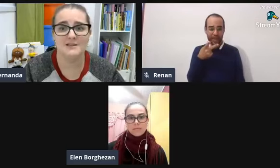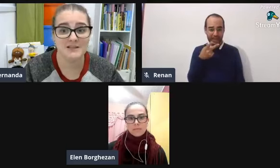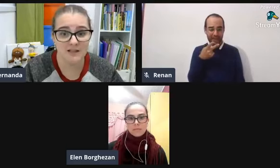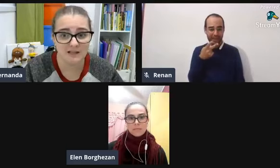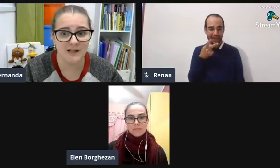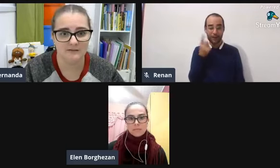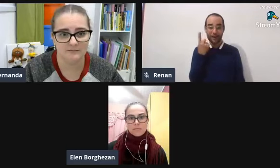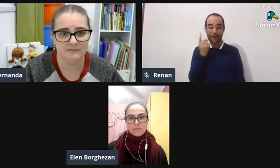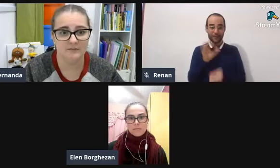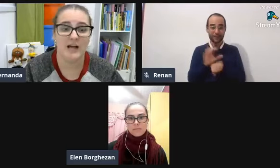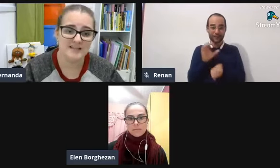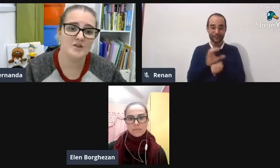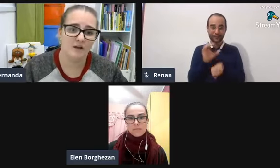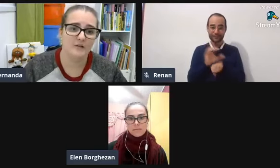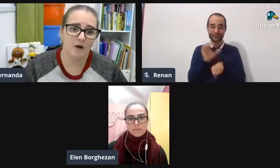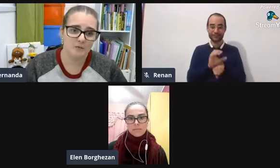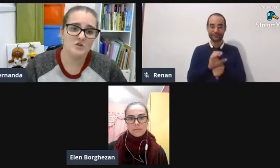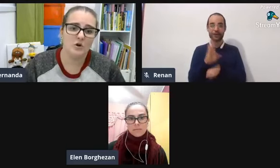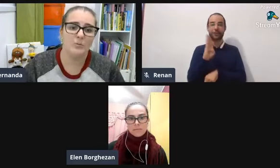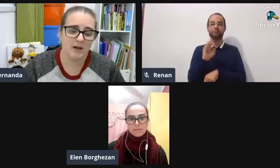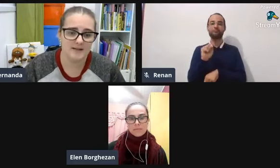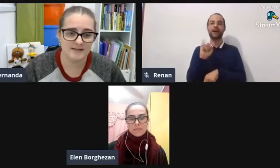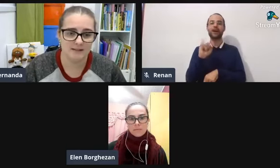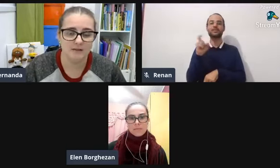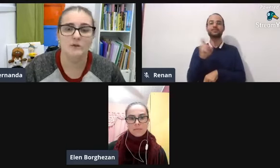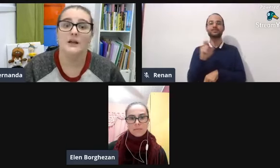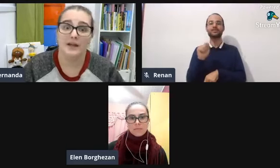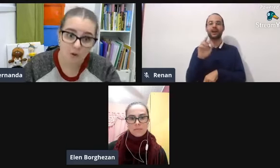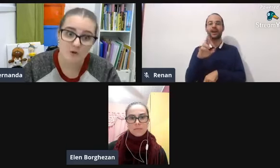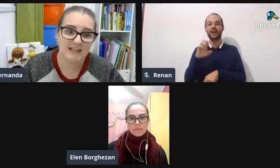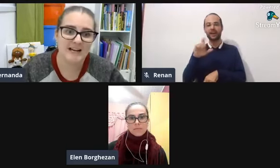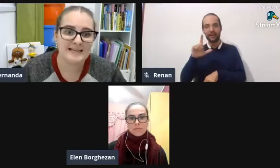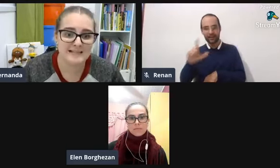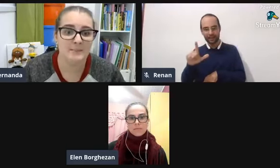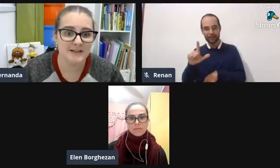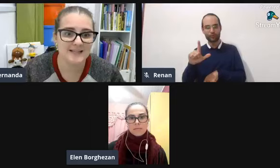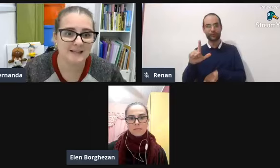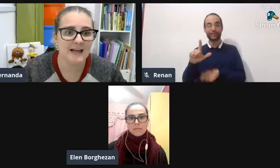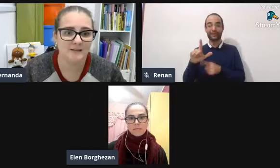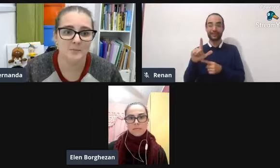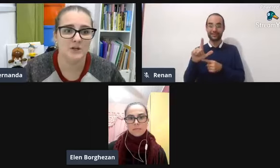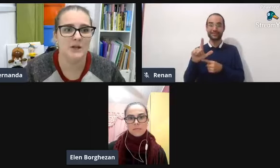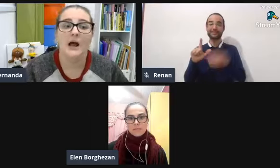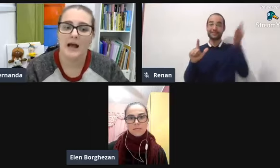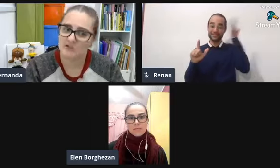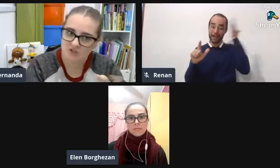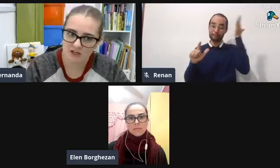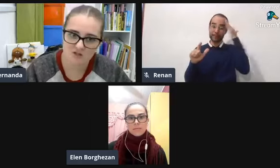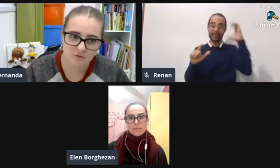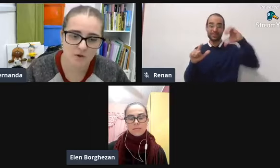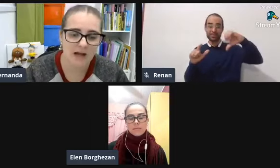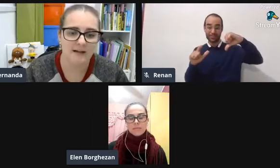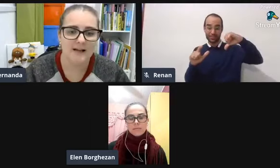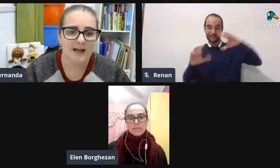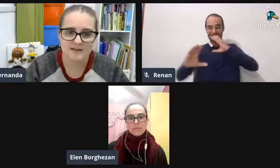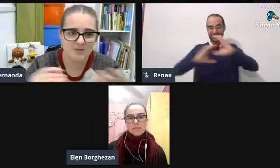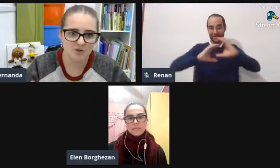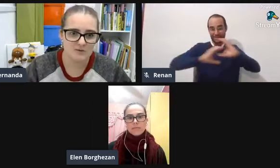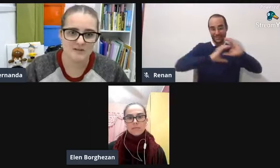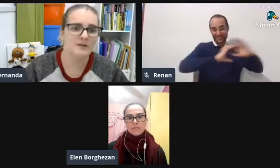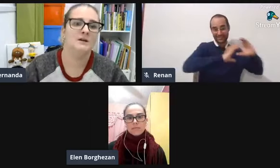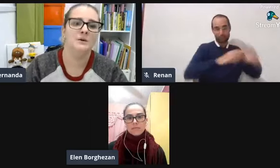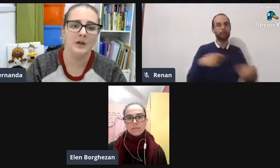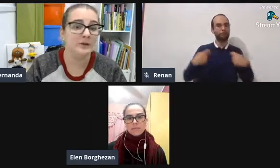que ensina as 9 formas de comunicação, eu gostaria de ser apresentada, porque a gente tem que divulgar